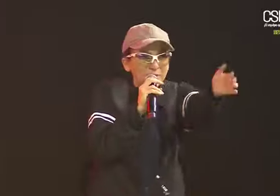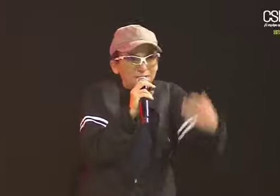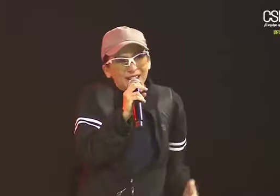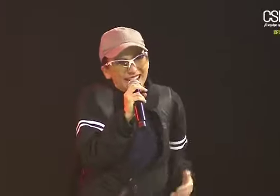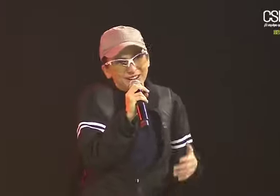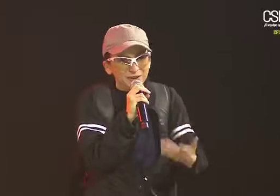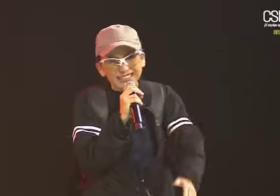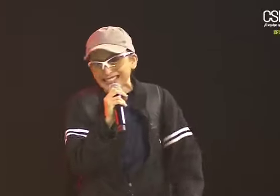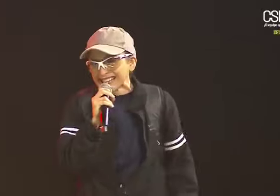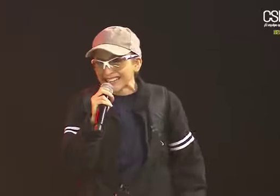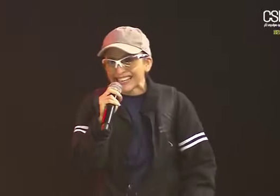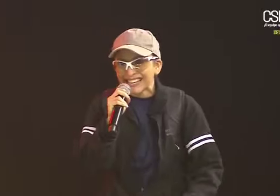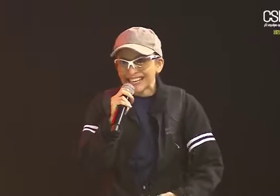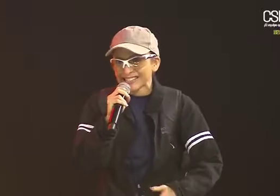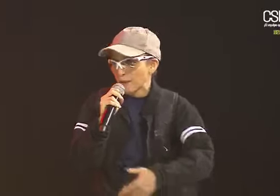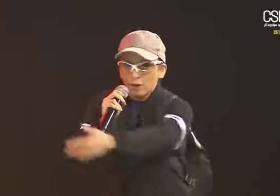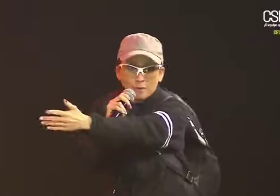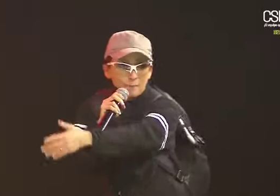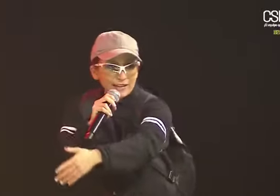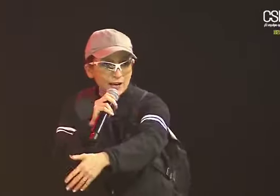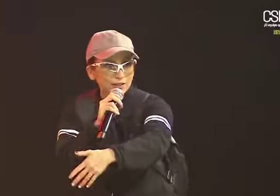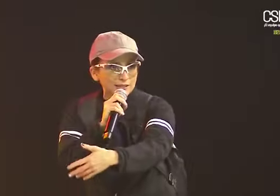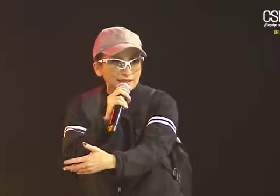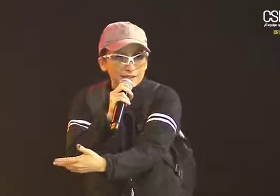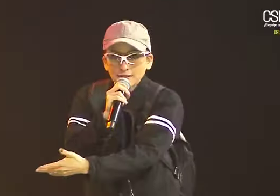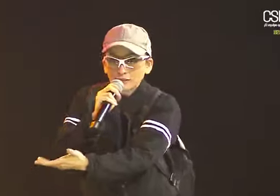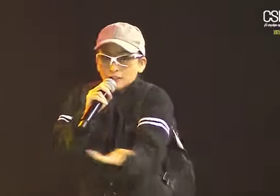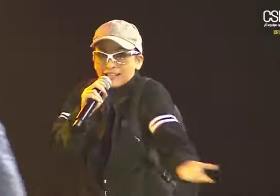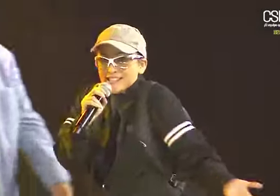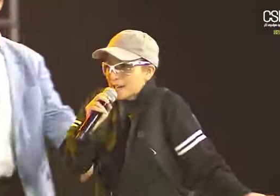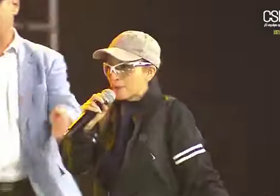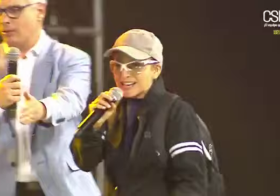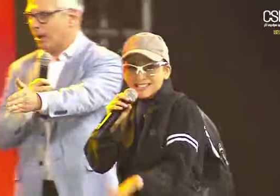sé cuándo es virtual, ahora cómo es que se dice, voy a cobrarme para allá,